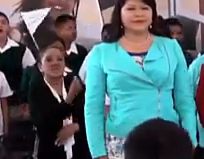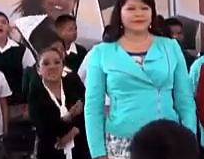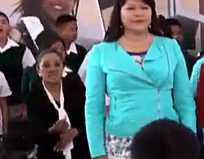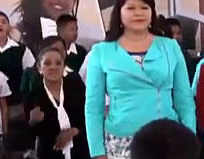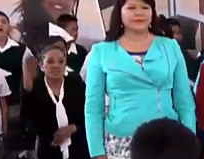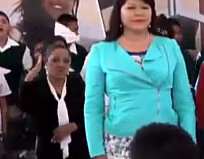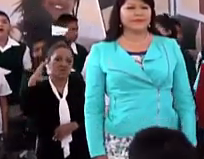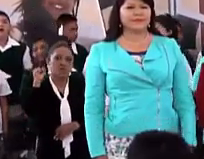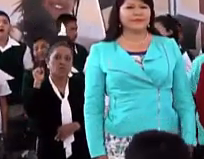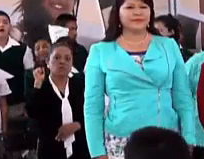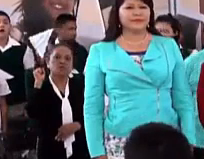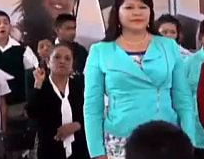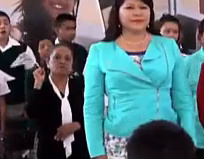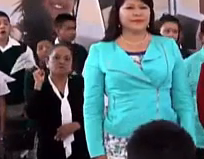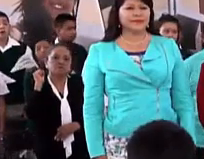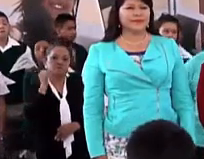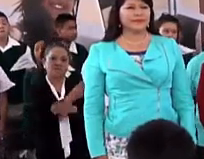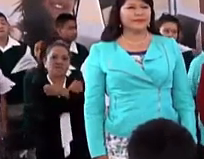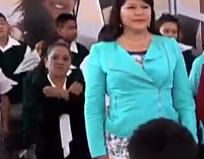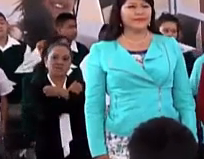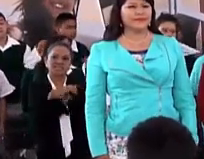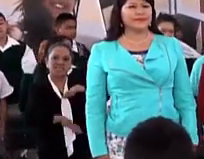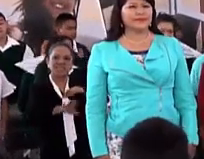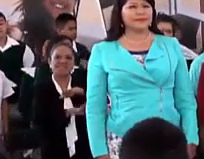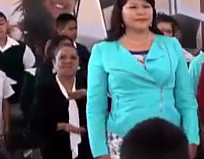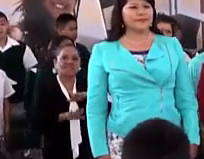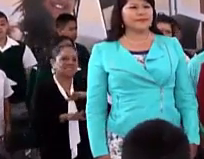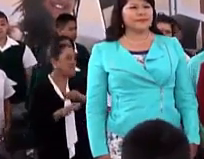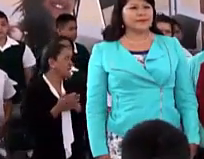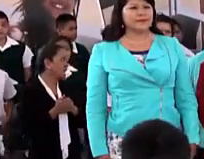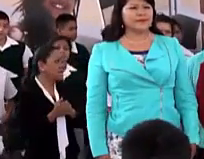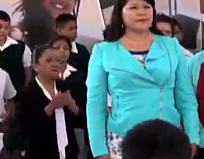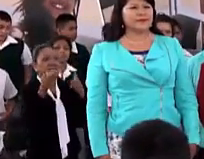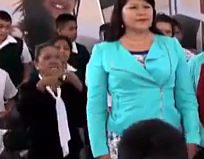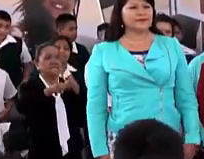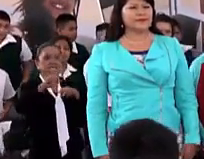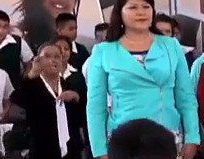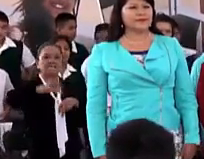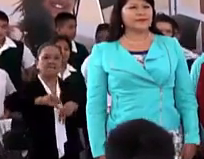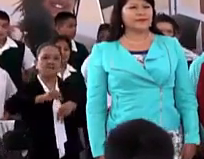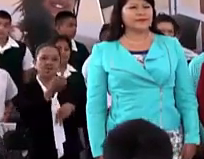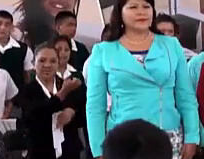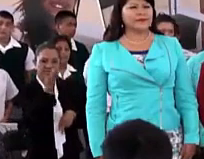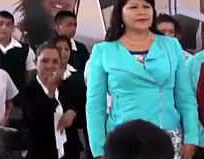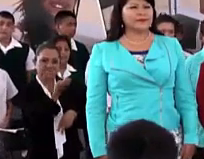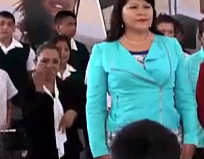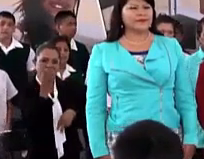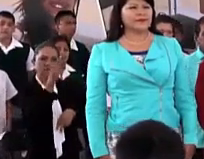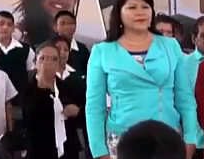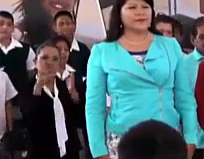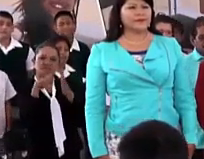de Morelos, de educación básica, inician el ciclo escolar